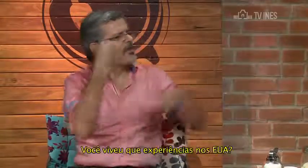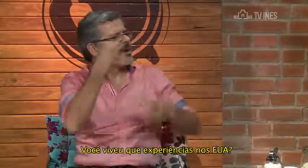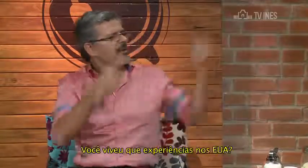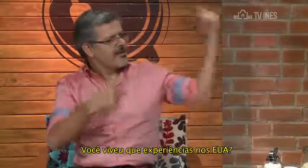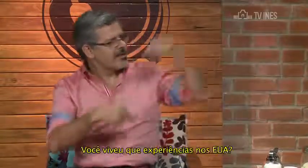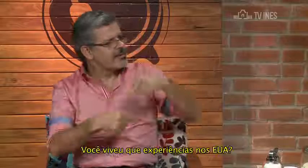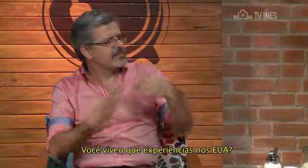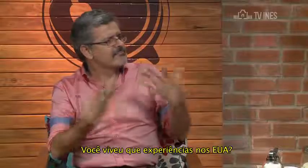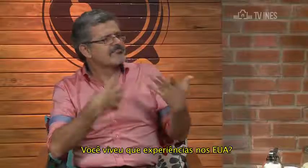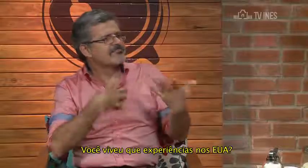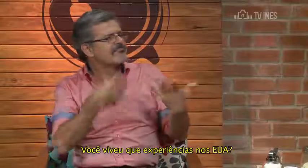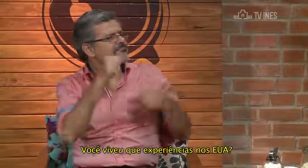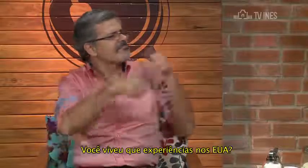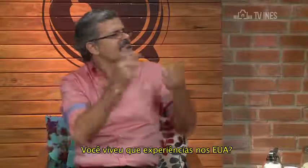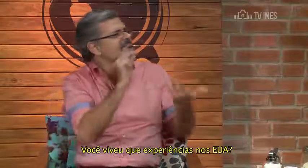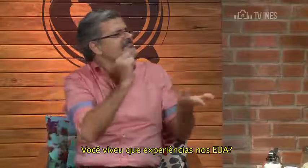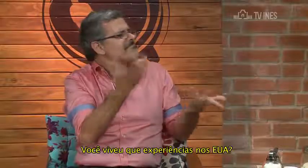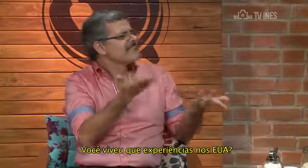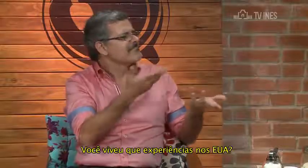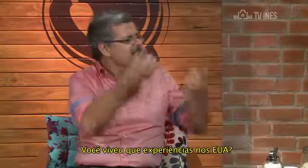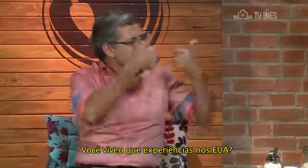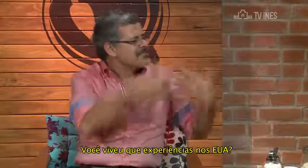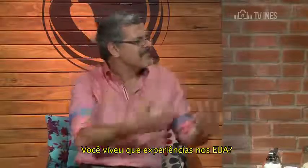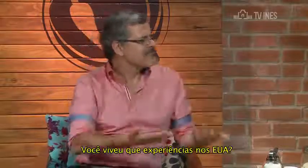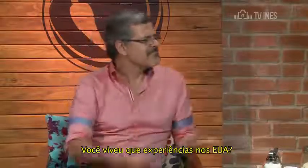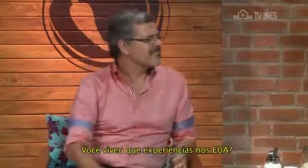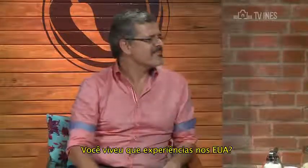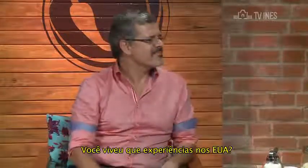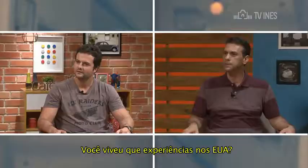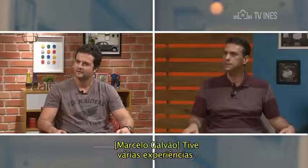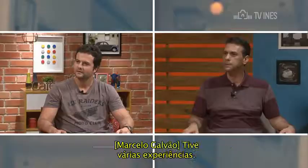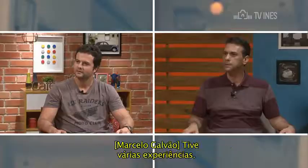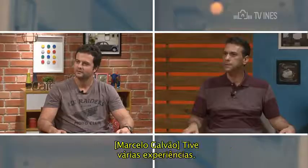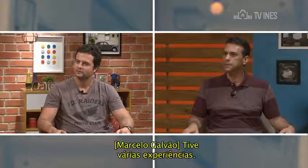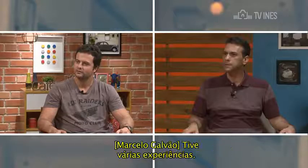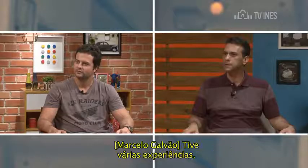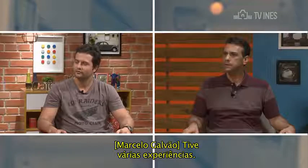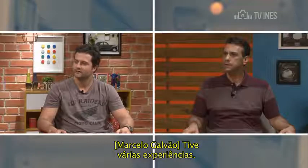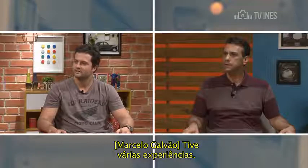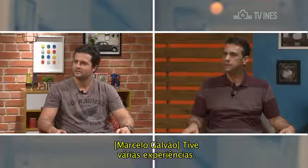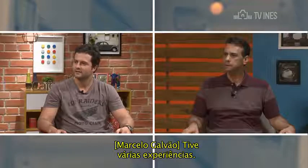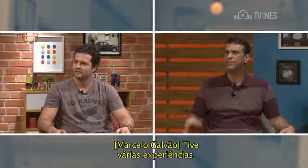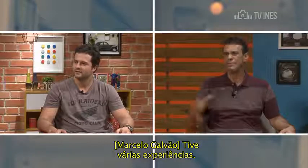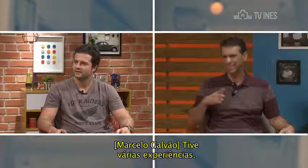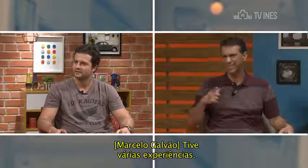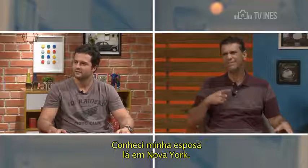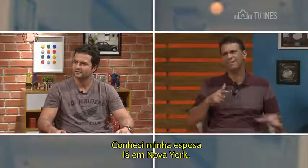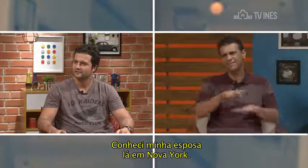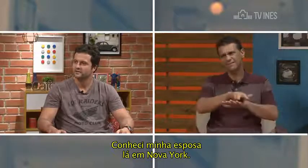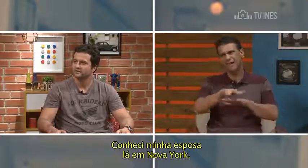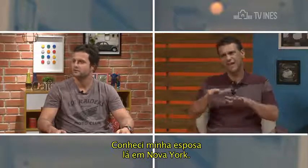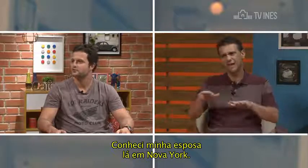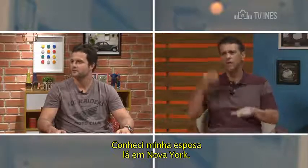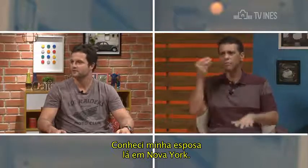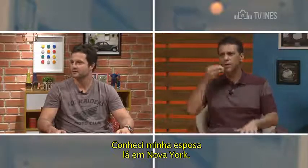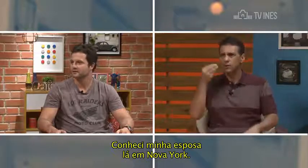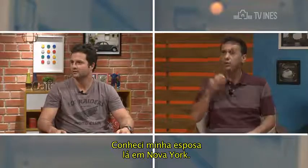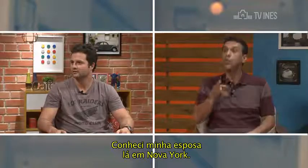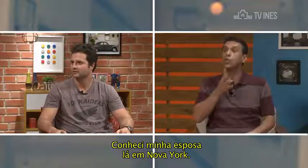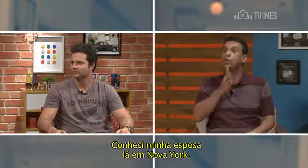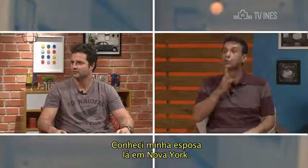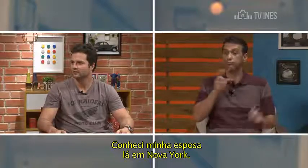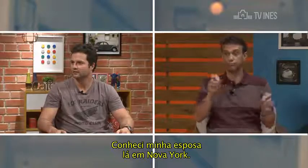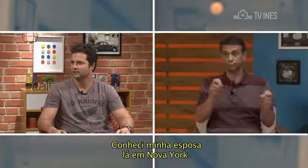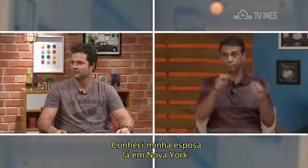teve? Você viveu que experiências nos Estados Unidos? Tive várias experiências, né? Eu conheci minha esposa